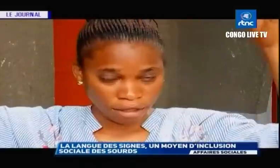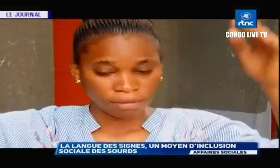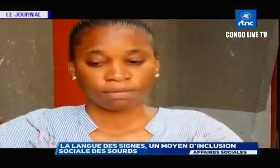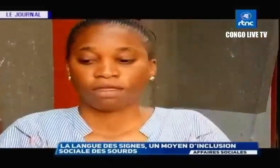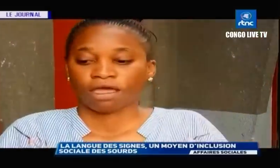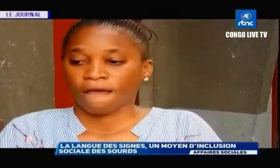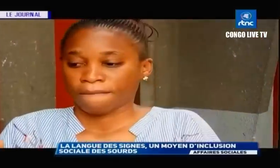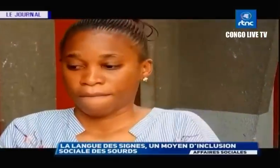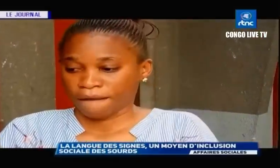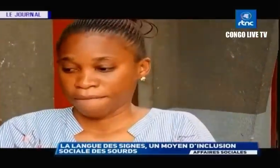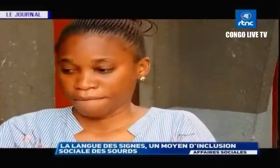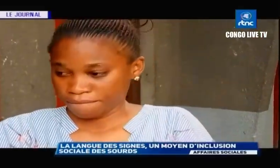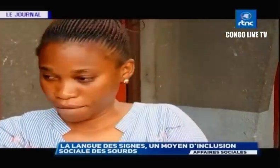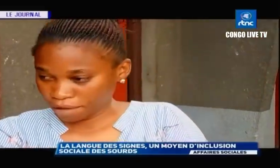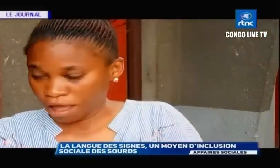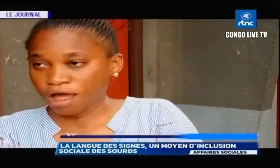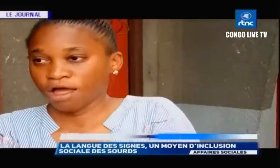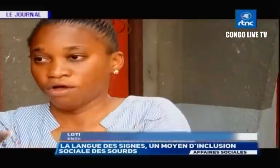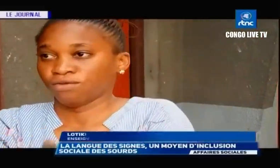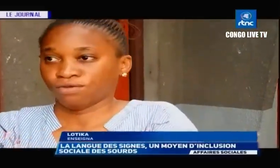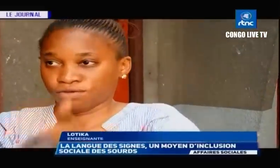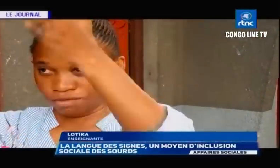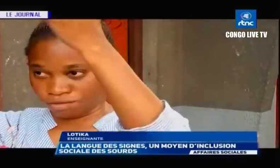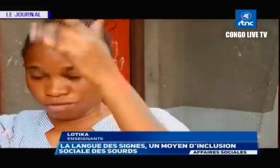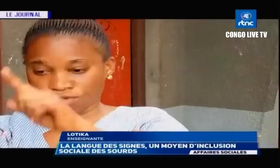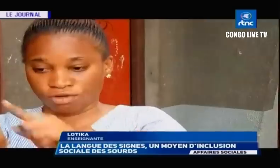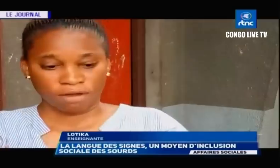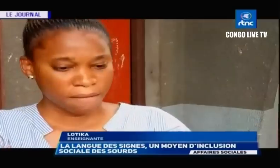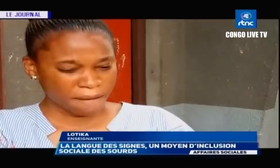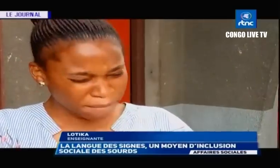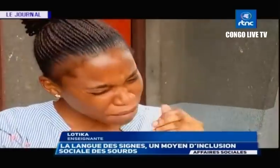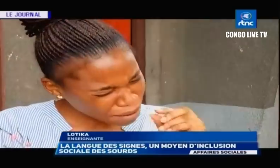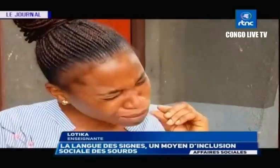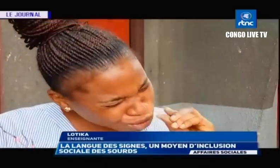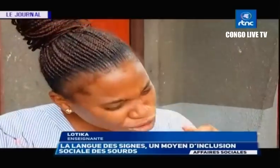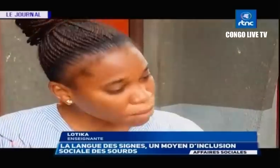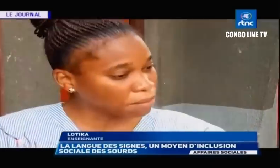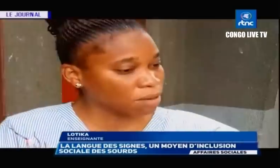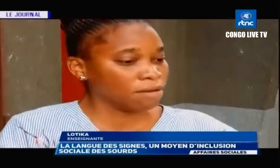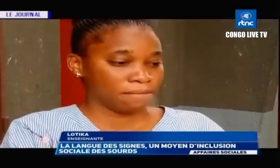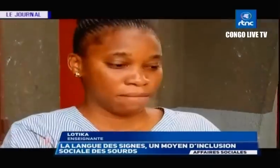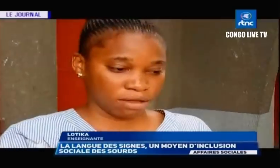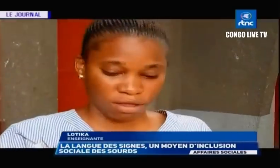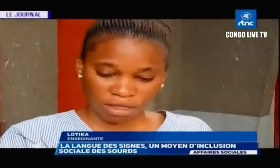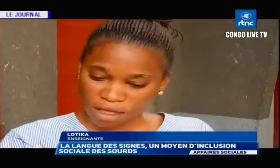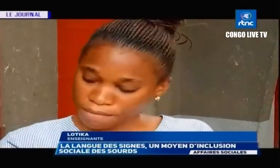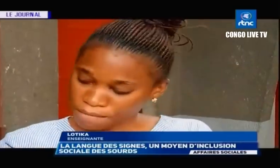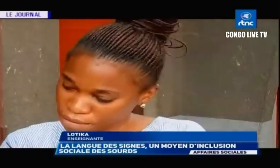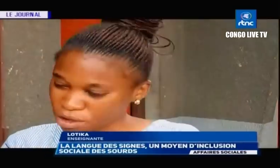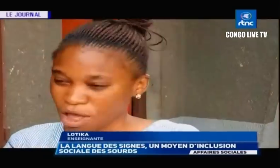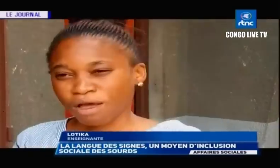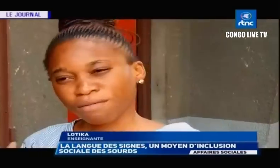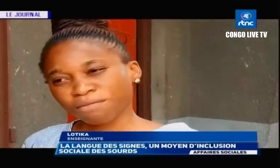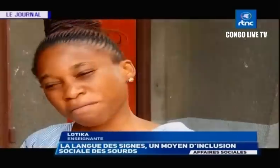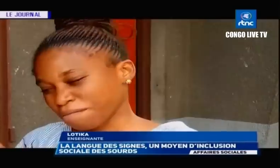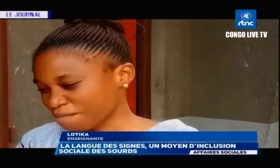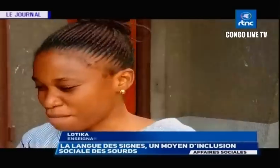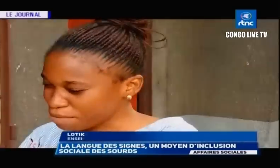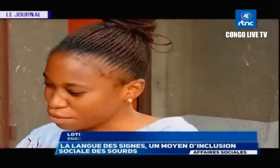ils habitaient dans la forteresse familiale. Maintenant, ils louent une maison avec sa maman. Quand elle est payée, elle prend quelque chose, elle donne à